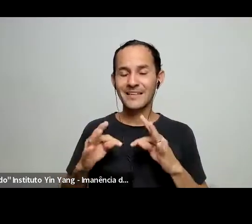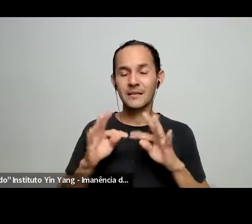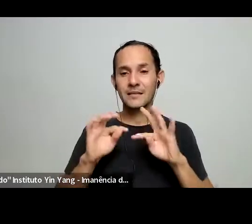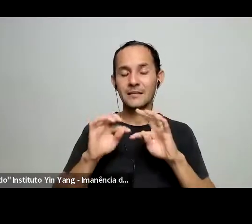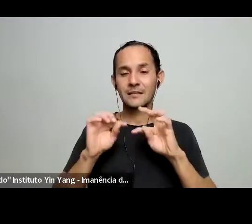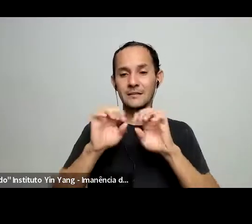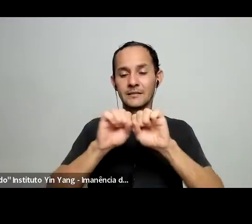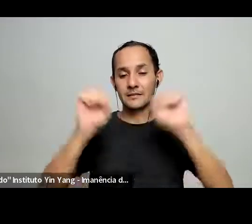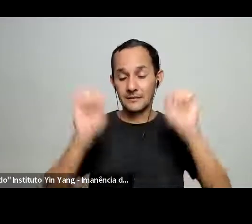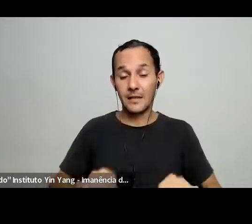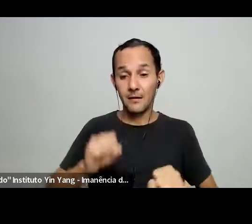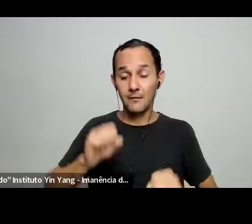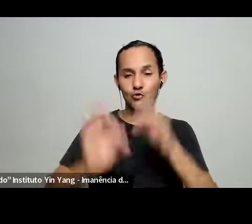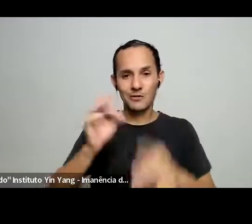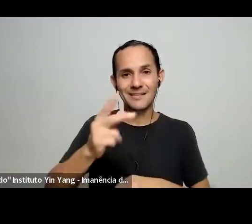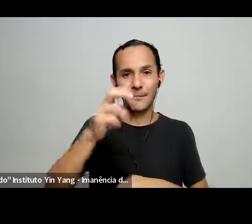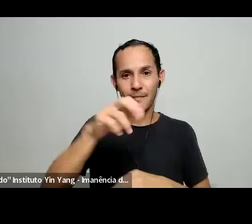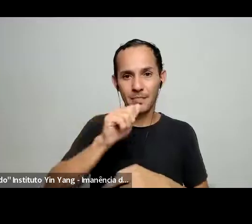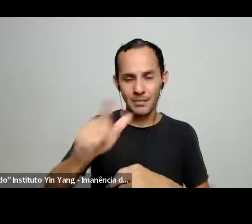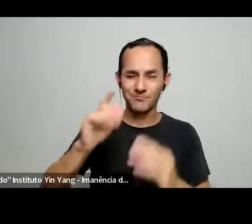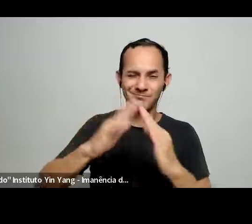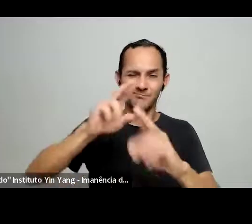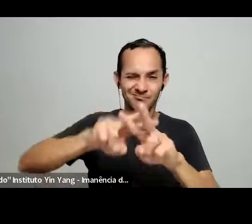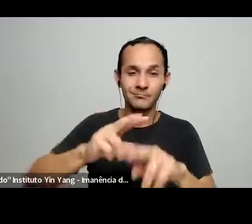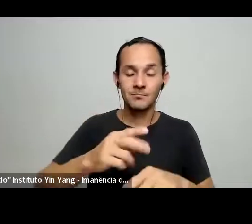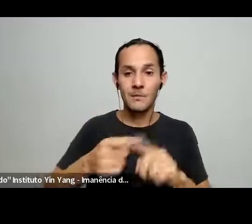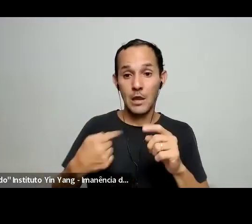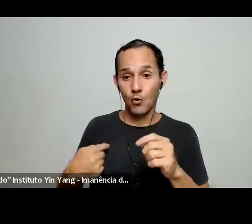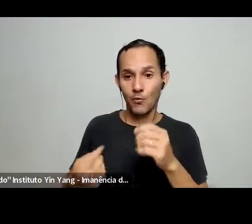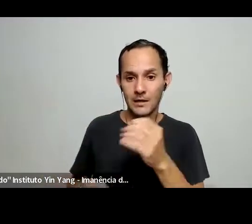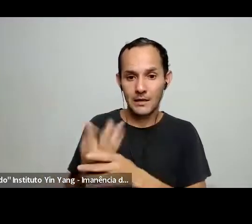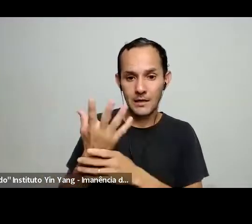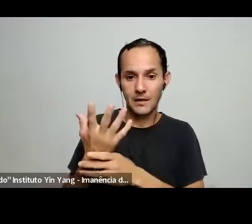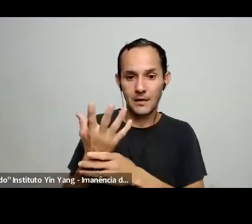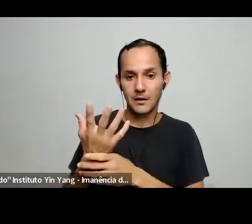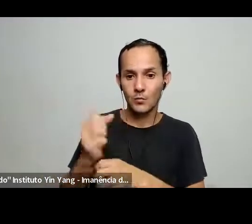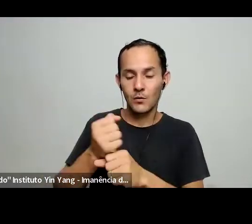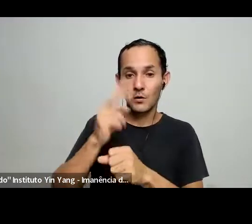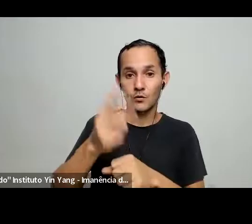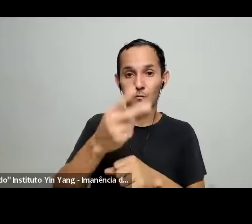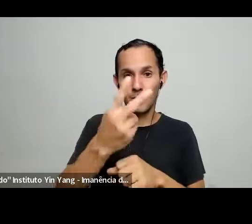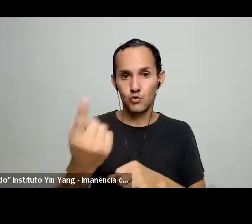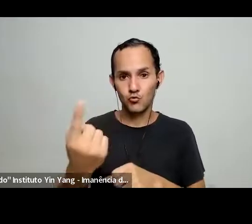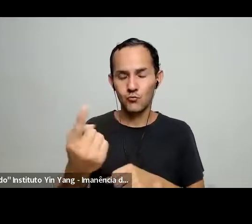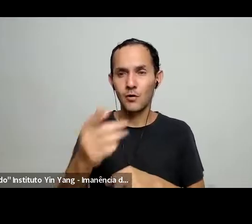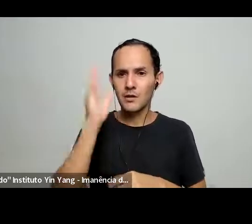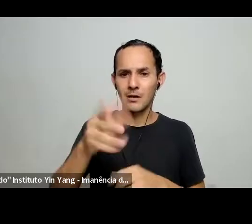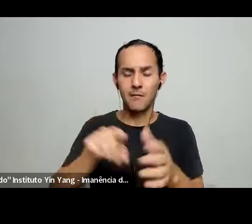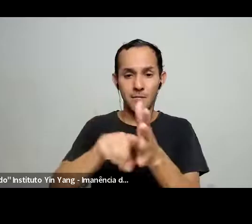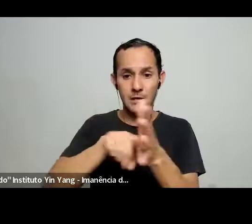no sistema de justiça penal, que eu criei e idealizei desde 2021, já tenho